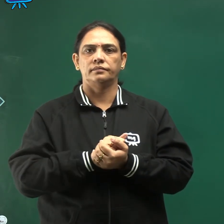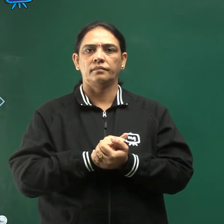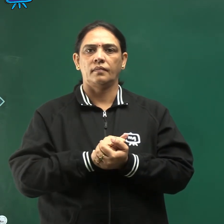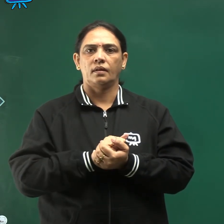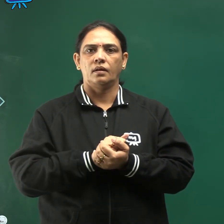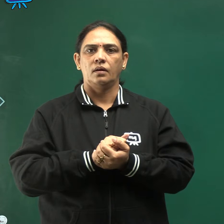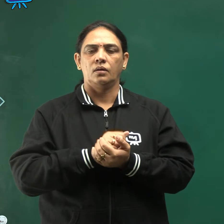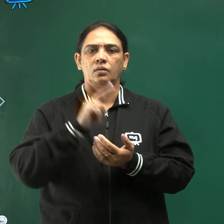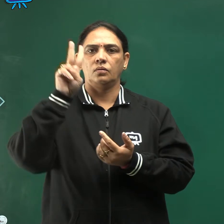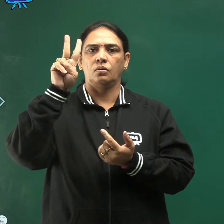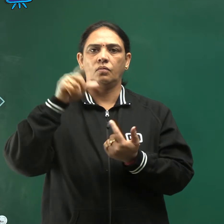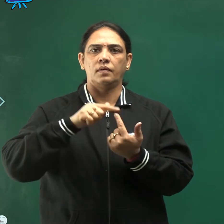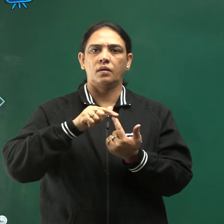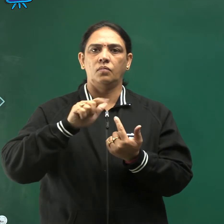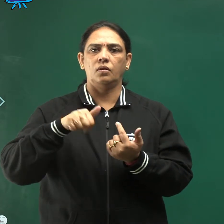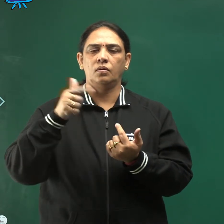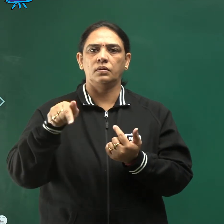2 वर्गमूल होते हैं।